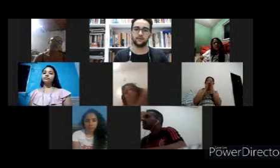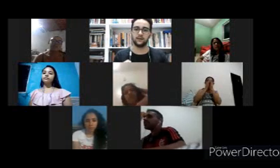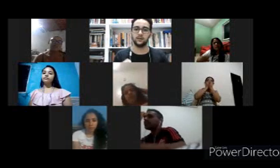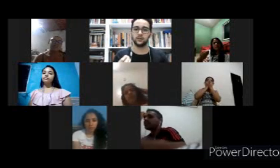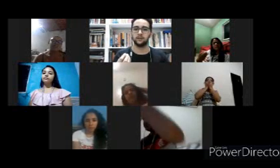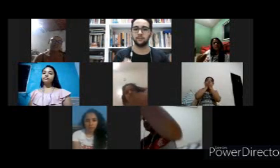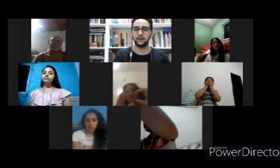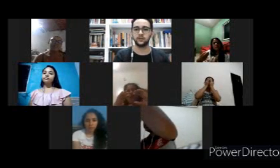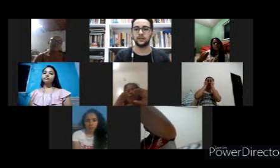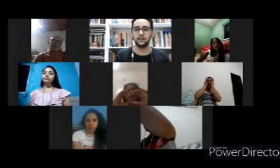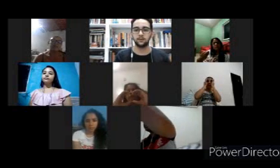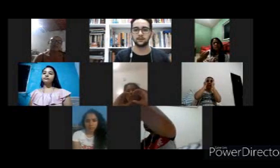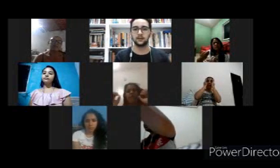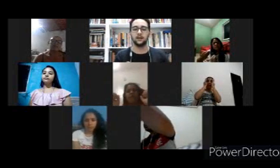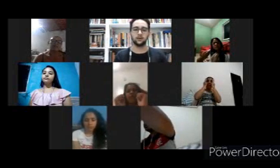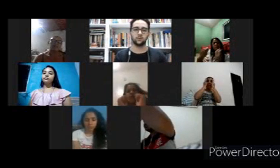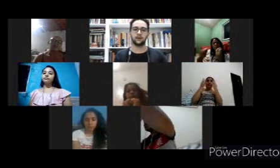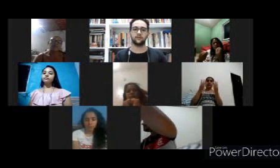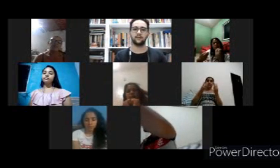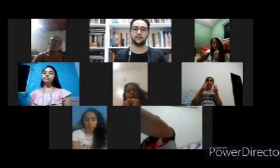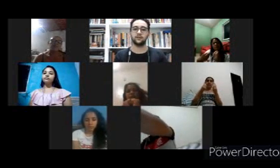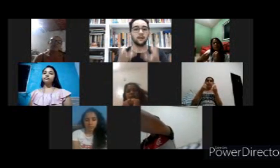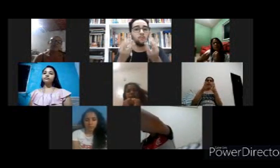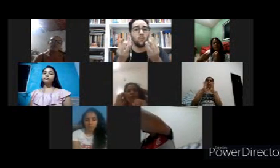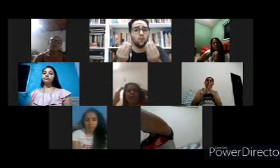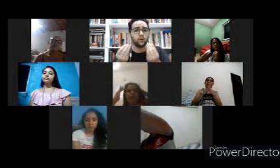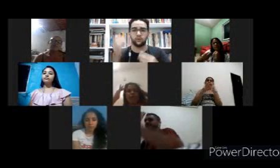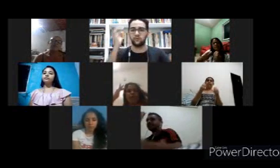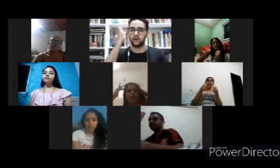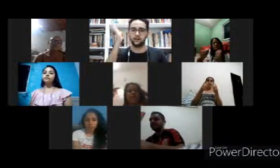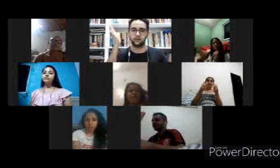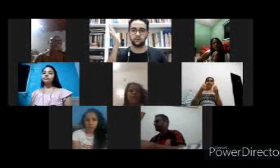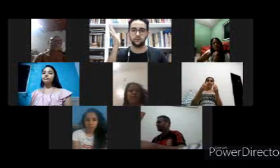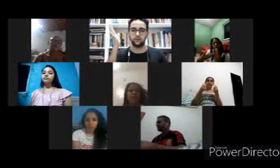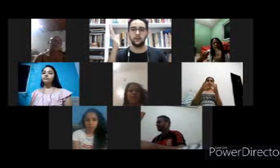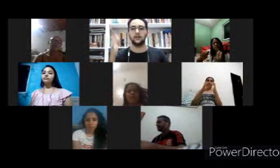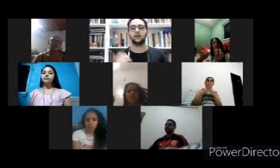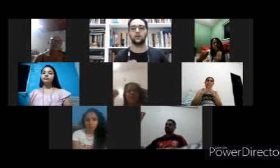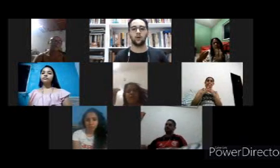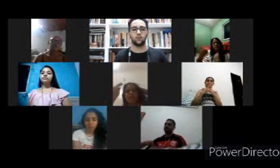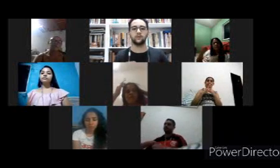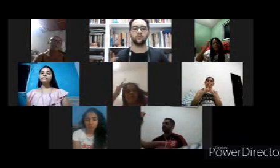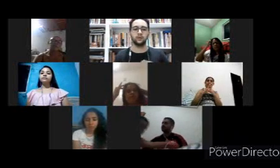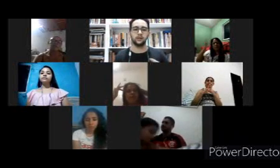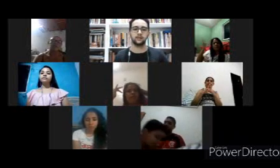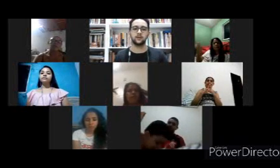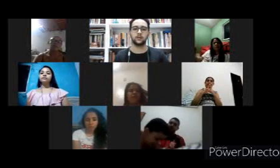palavra extremamente em Libras. Então, como é que ela faz? Ela diz que é muito fácil. Então, tem algumas mudanças na questão